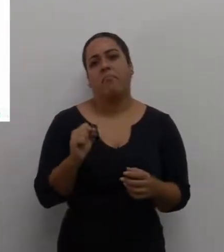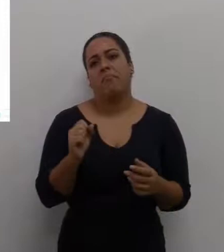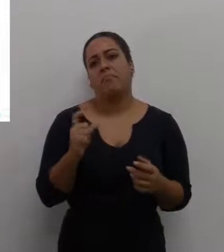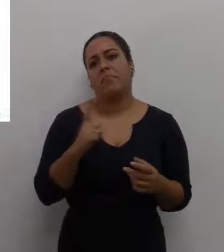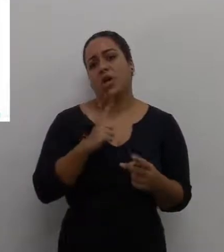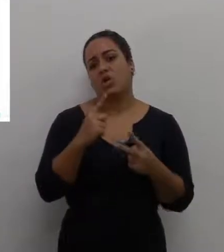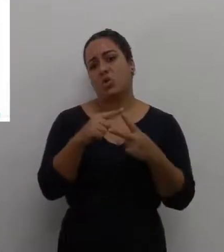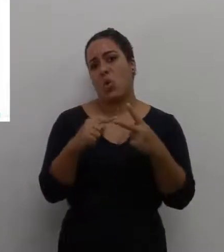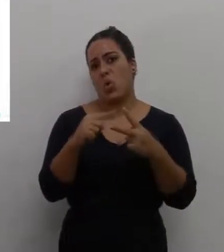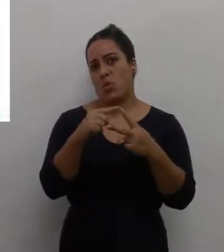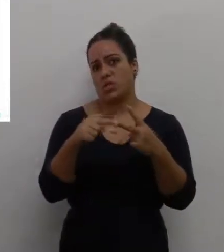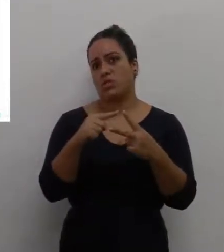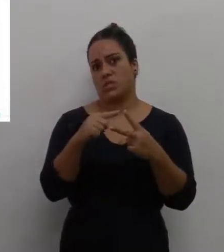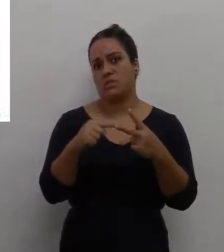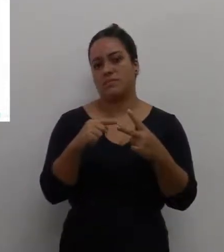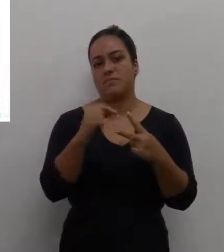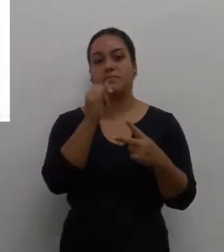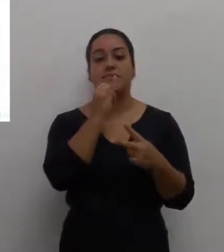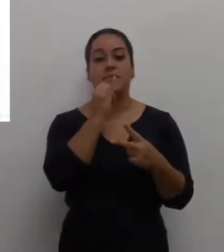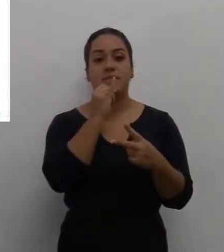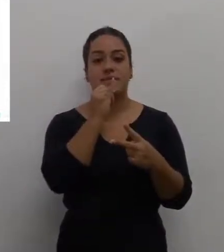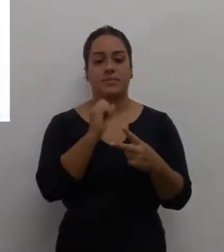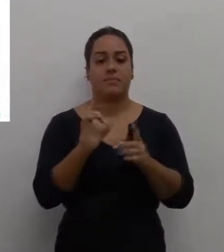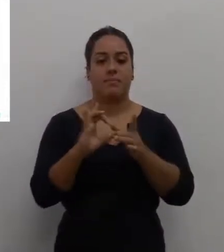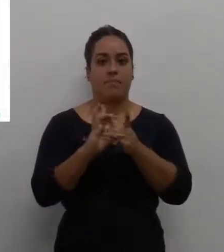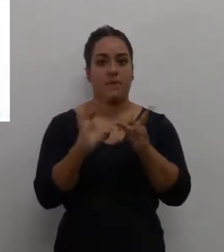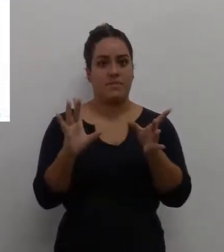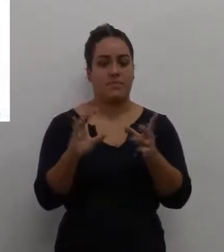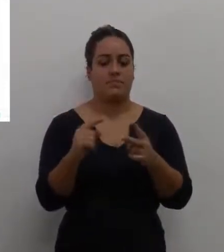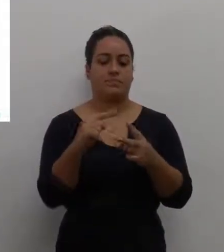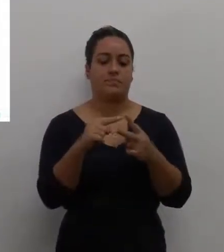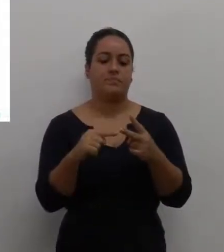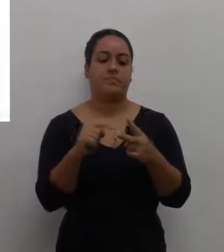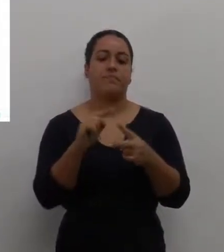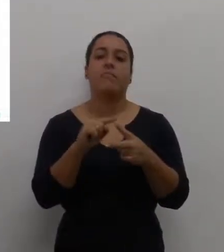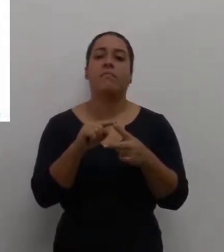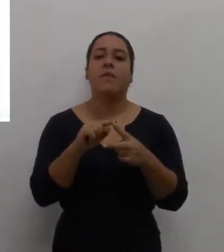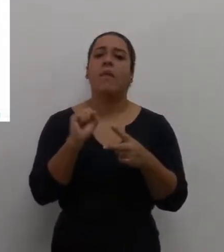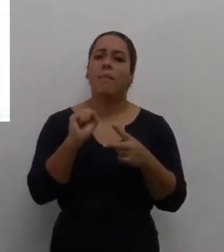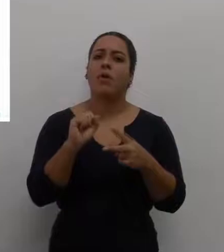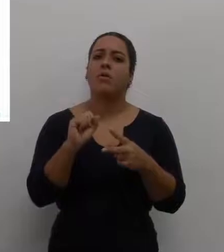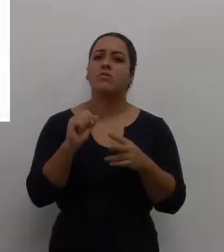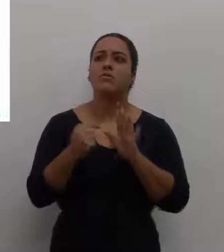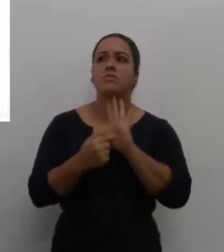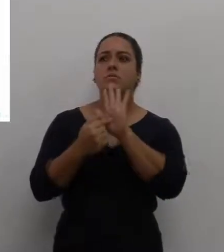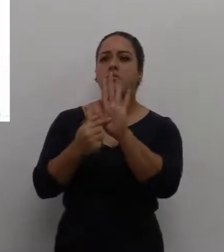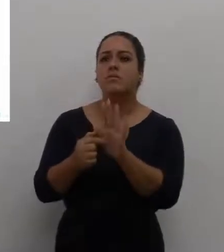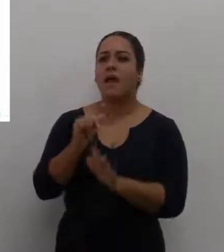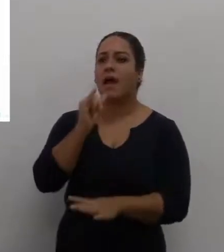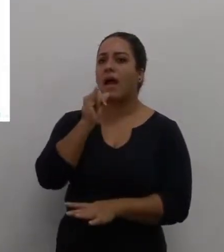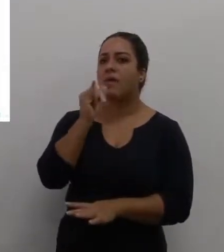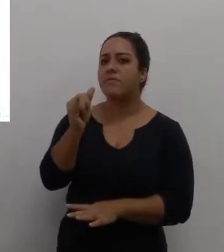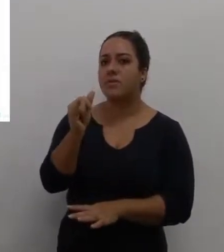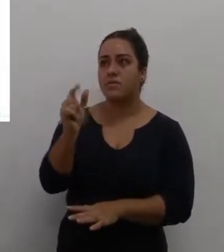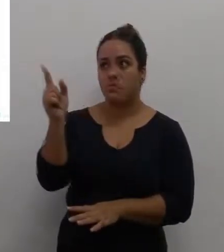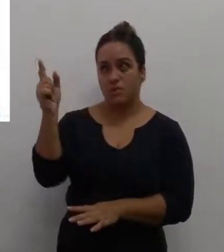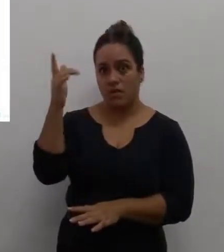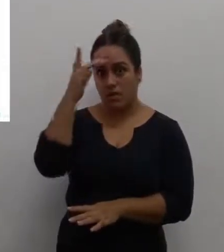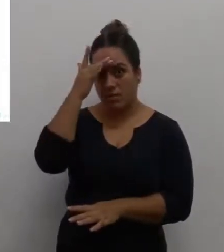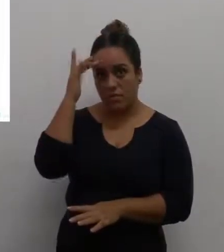Tem dois tipos de permissão. Tem uma permissão que é o seguinte: eu posso mostrar um aviso toda vez que alguém for editar